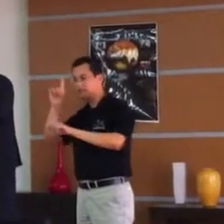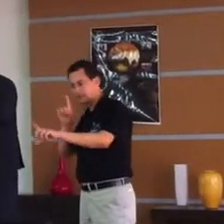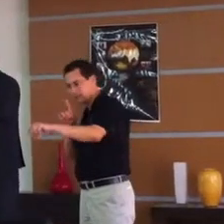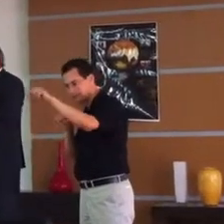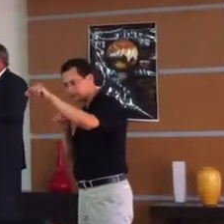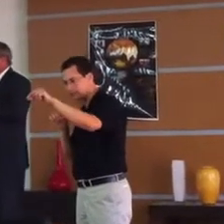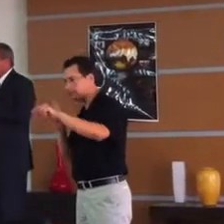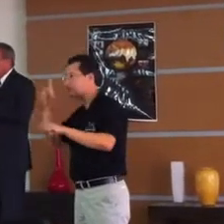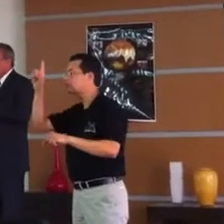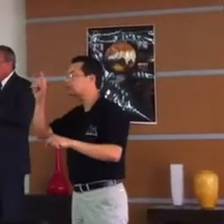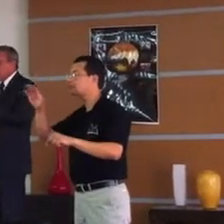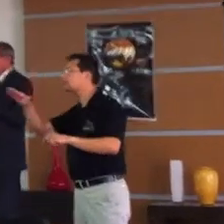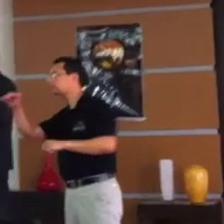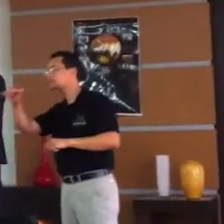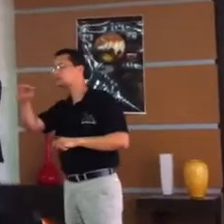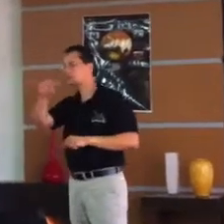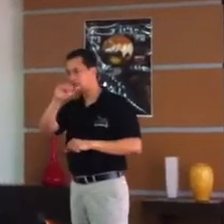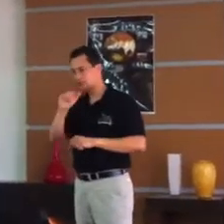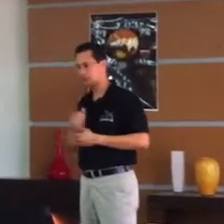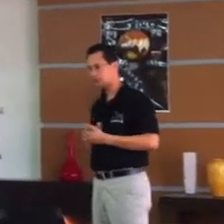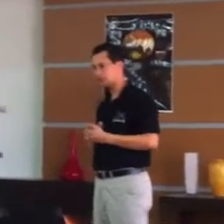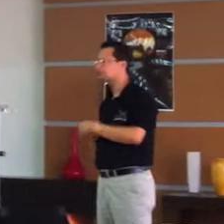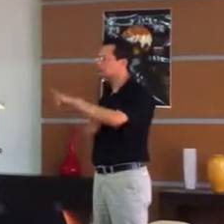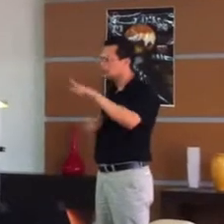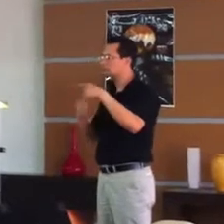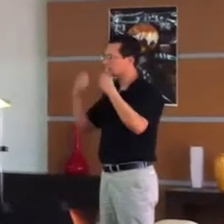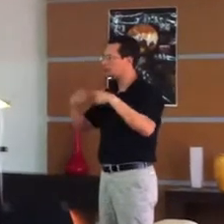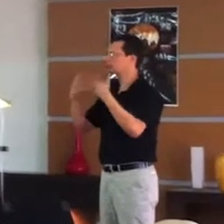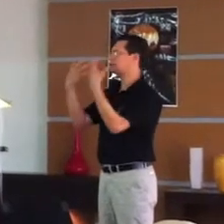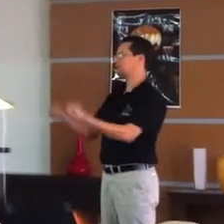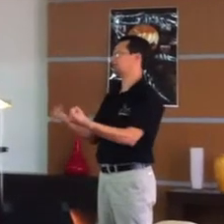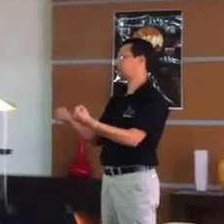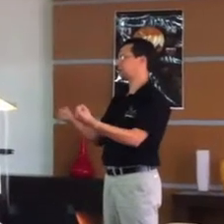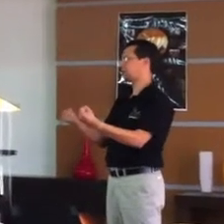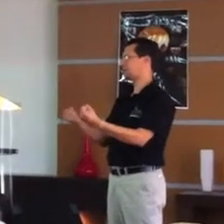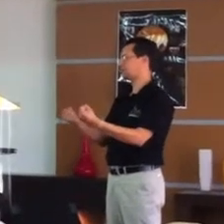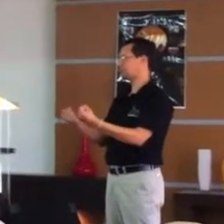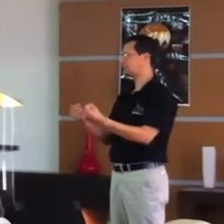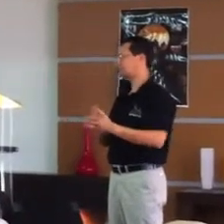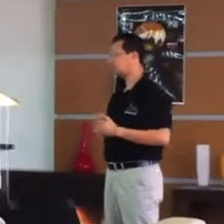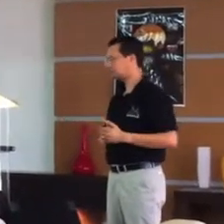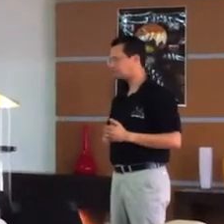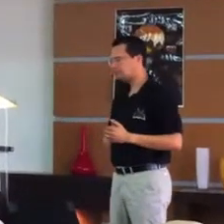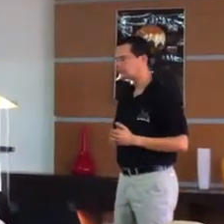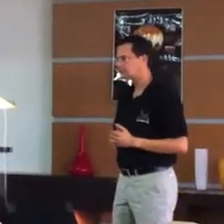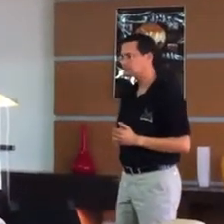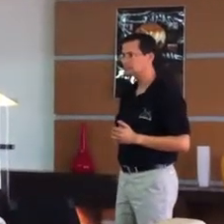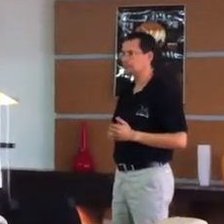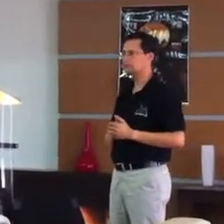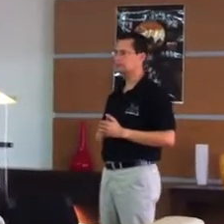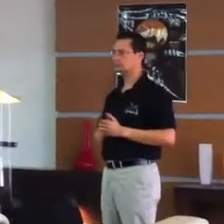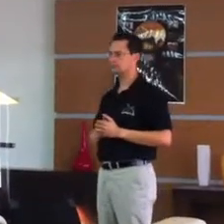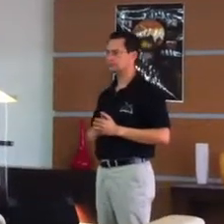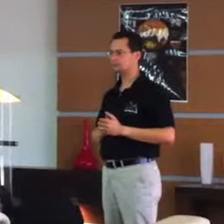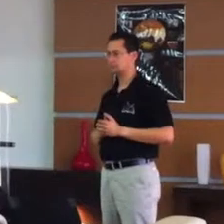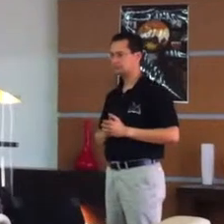será atendido. Então, meus queridos obreiros, aqui eu falo agora especialmente para aqueles que são, sejam